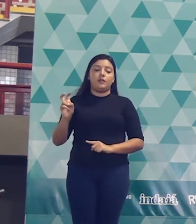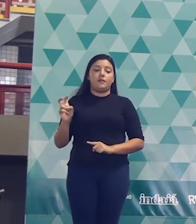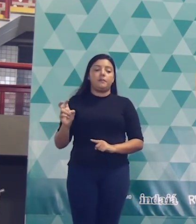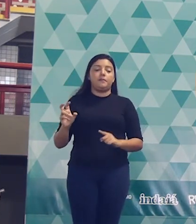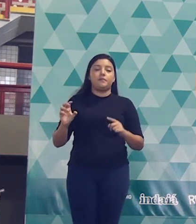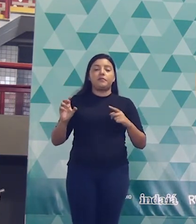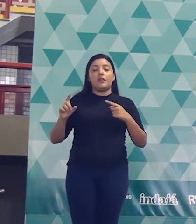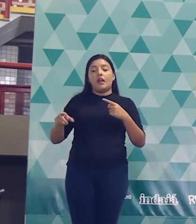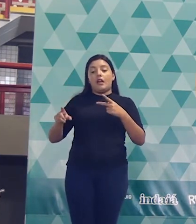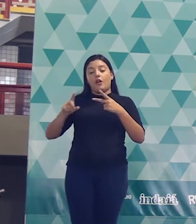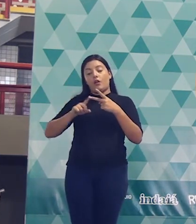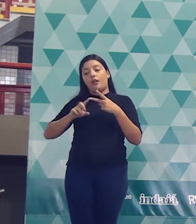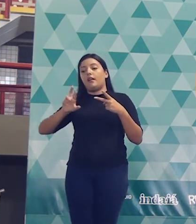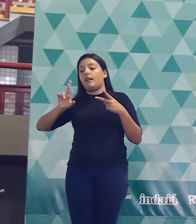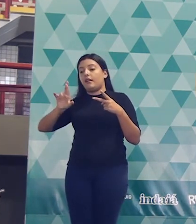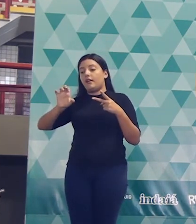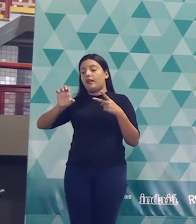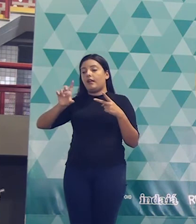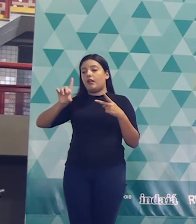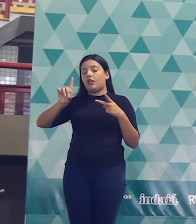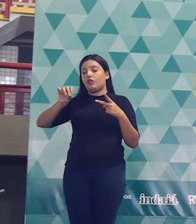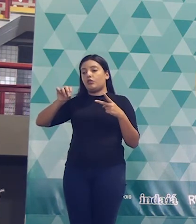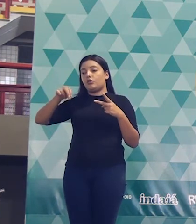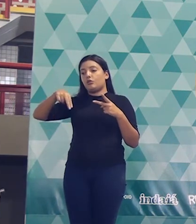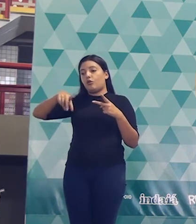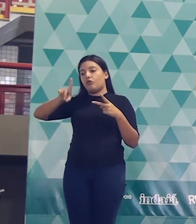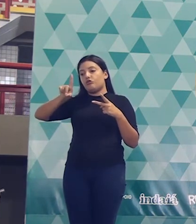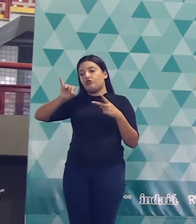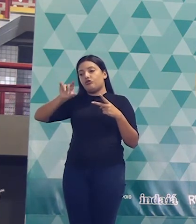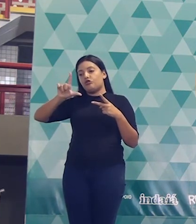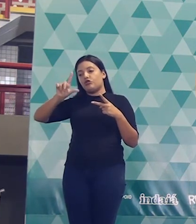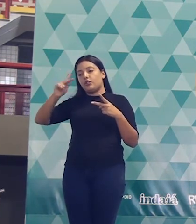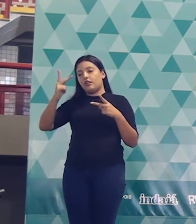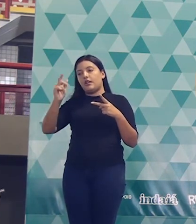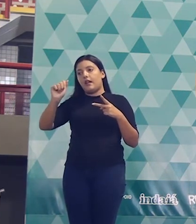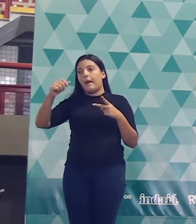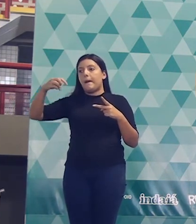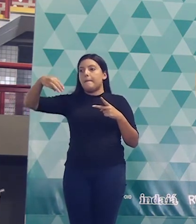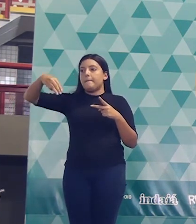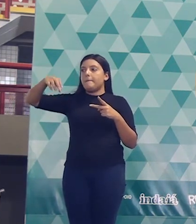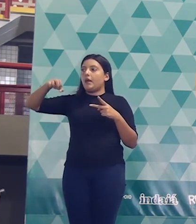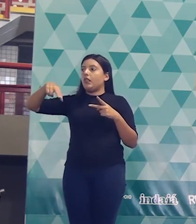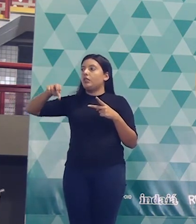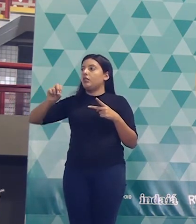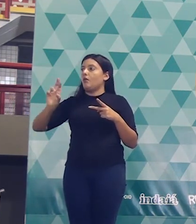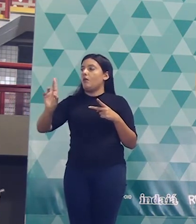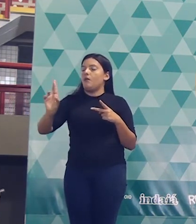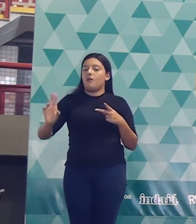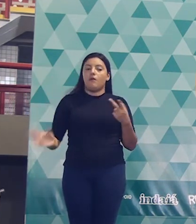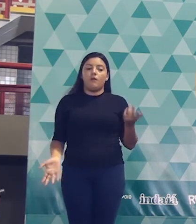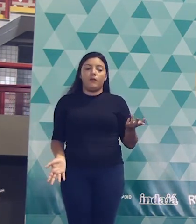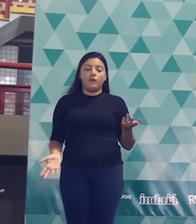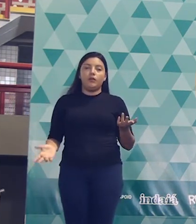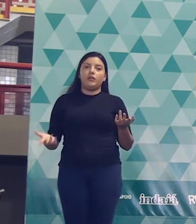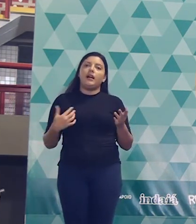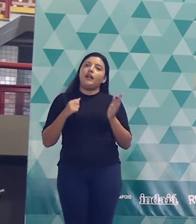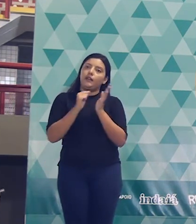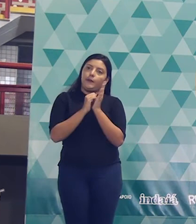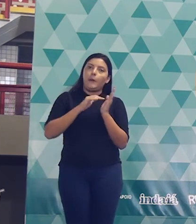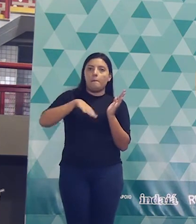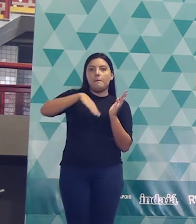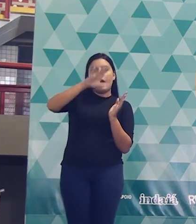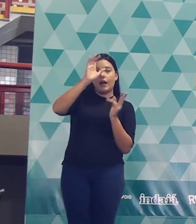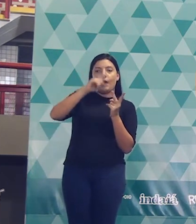redondilha menor. Note aí, por gentileza, redondilha menor. Você já anotou redondilha maior,